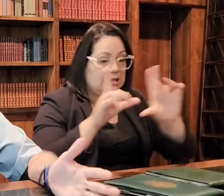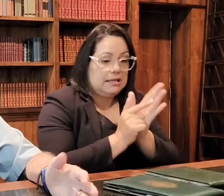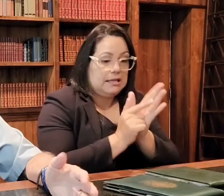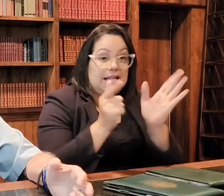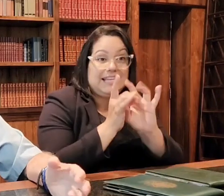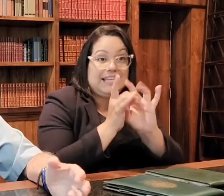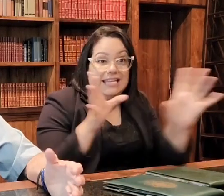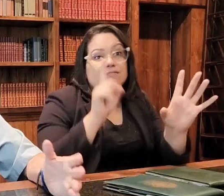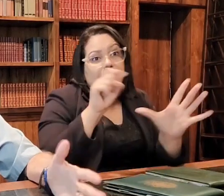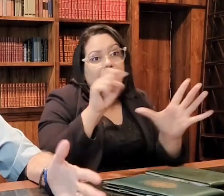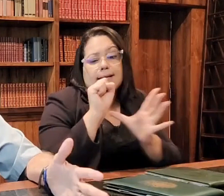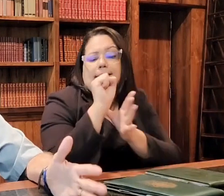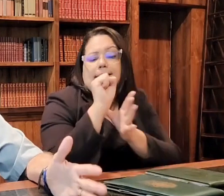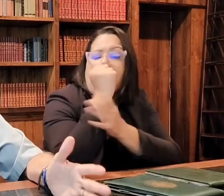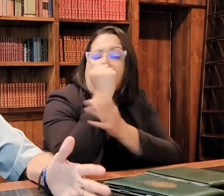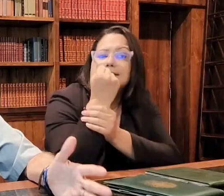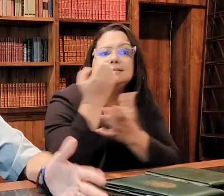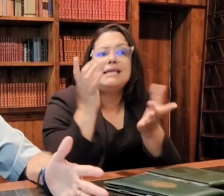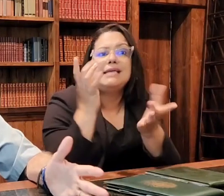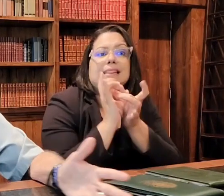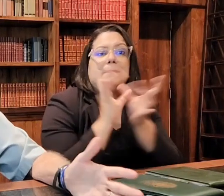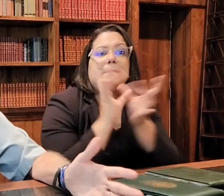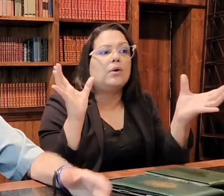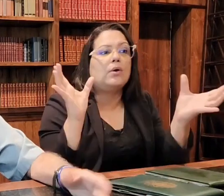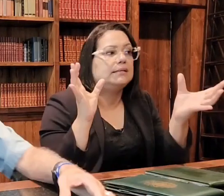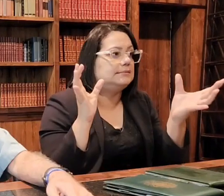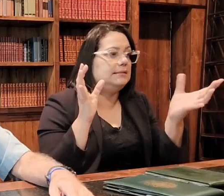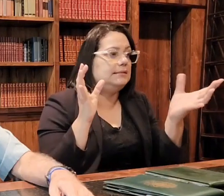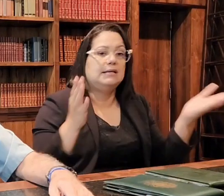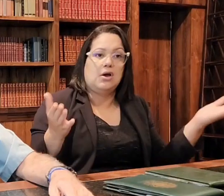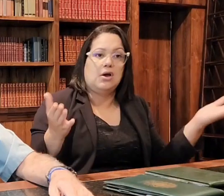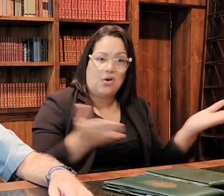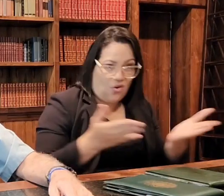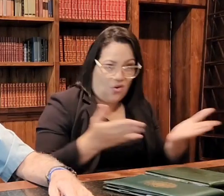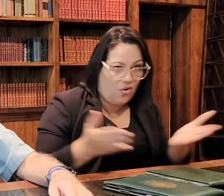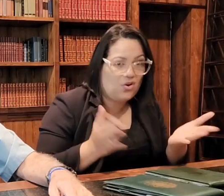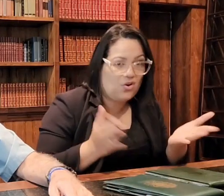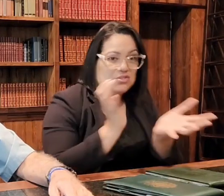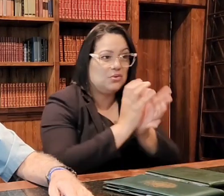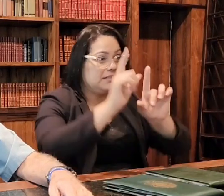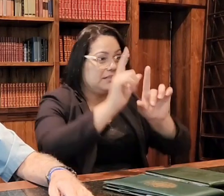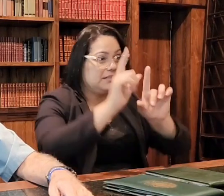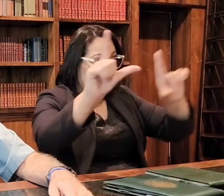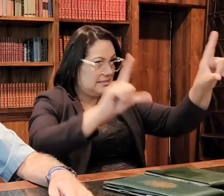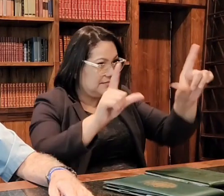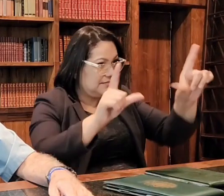mesmo sente o que é a falta de liberdade.